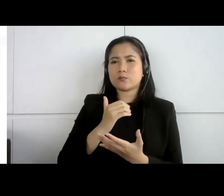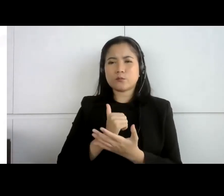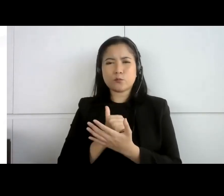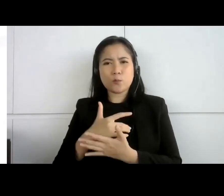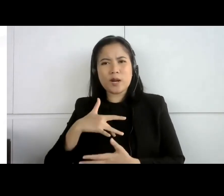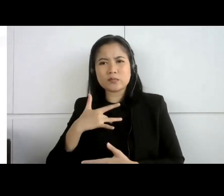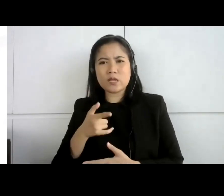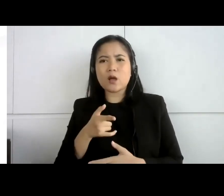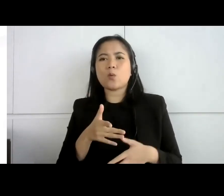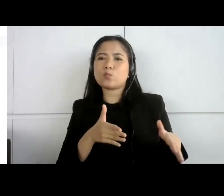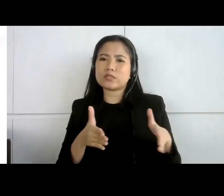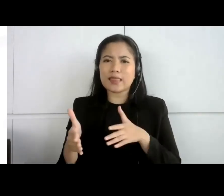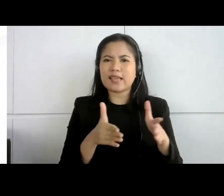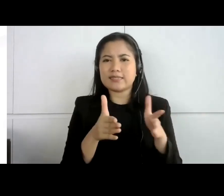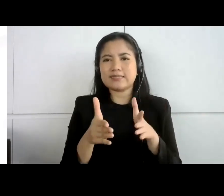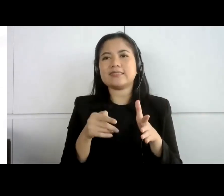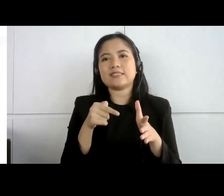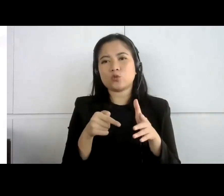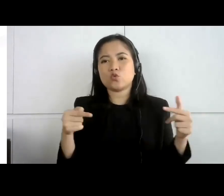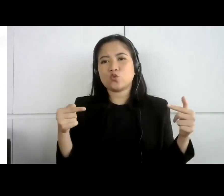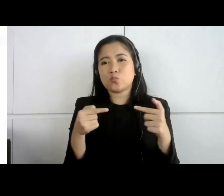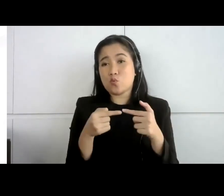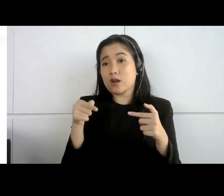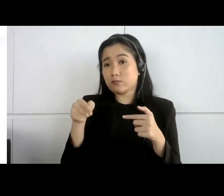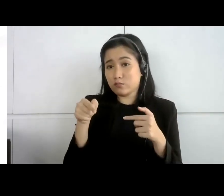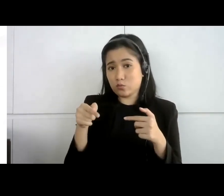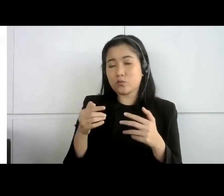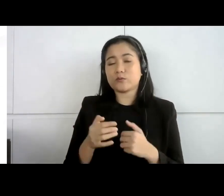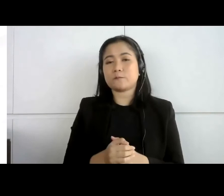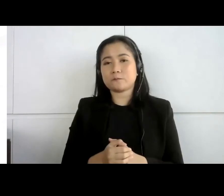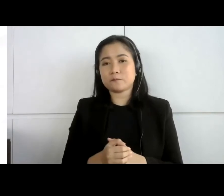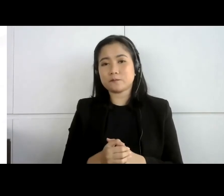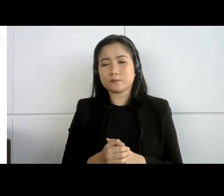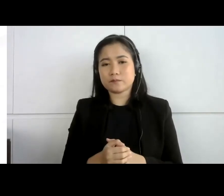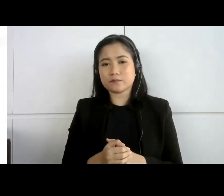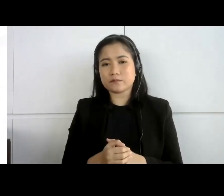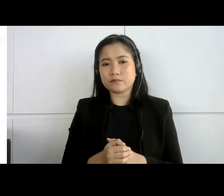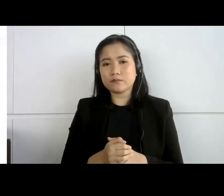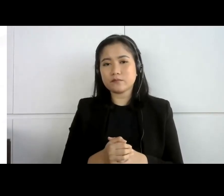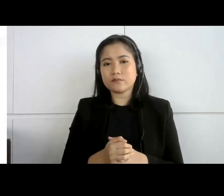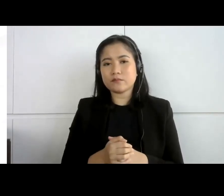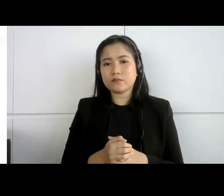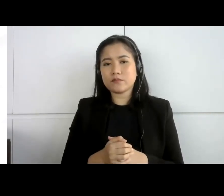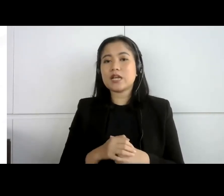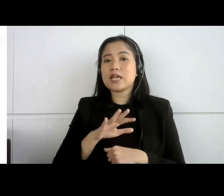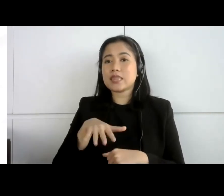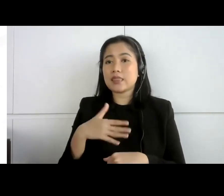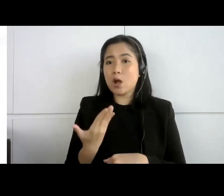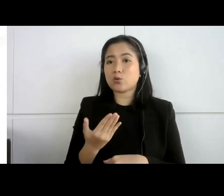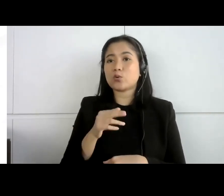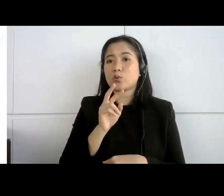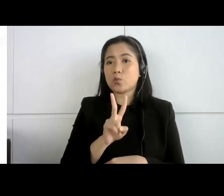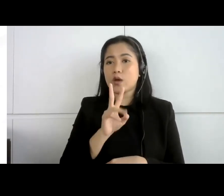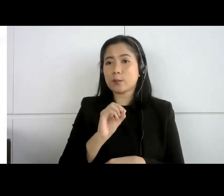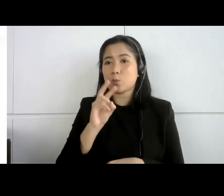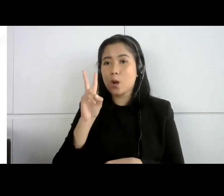strategis. Karena itu kaitan dengan itu, pada tahun 2020, kebetulan